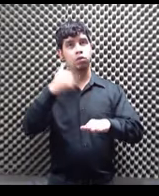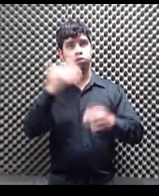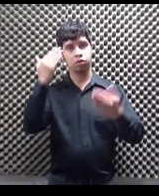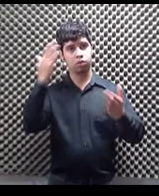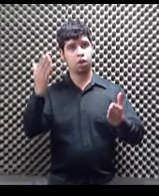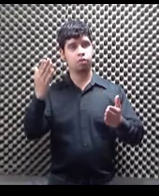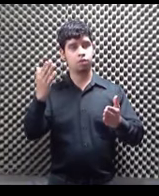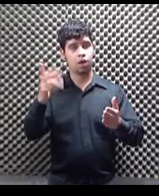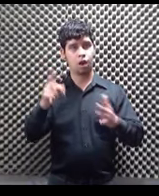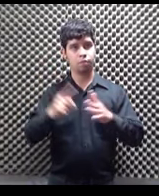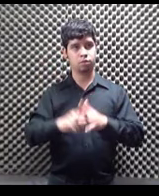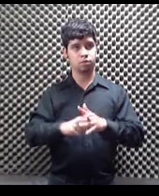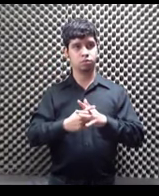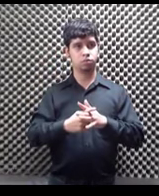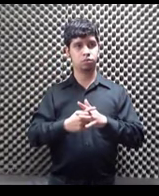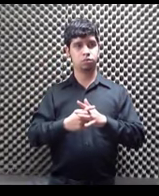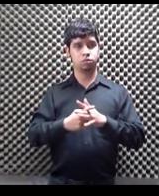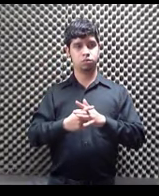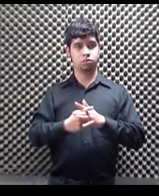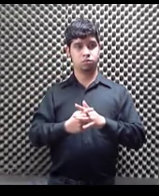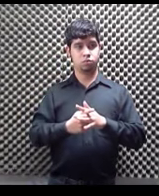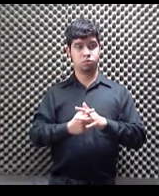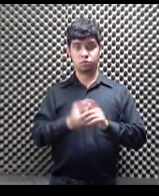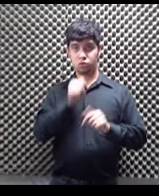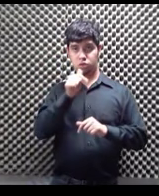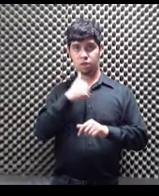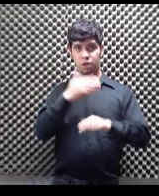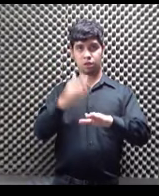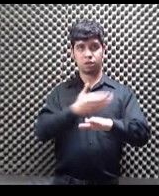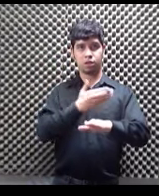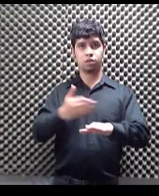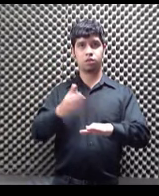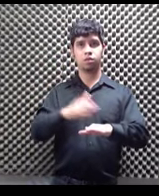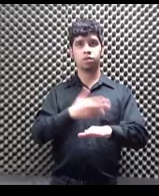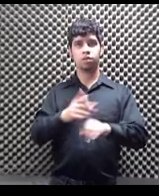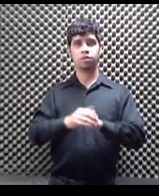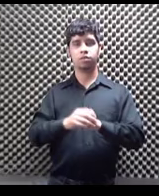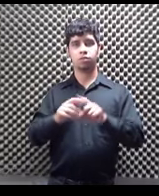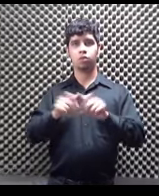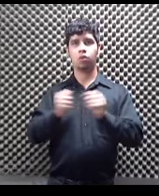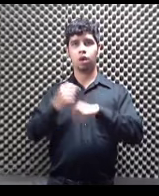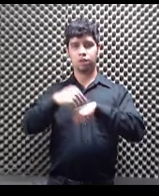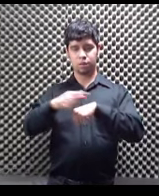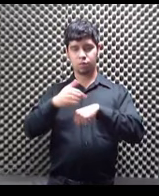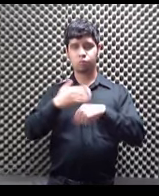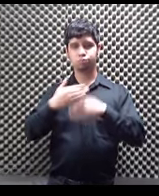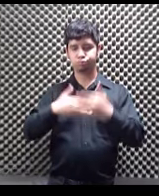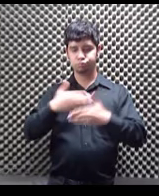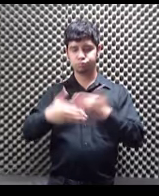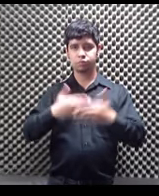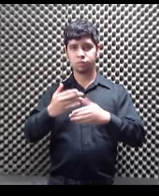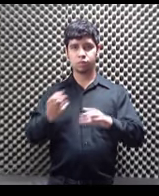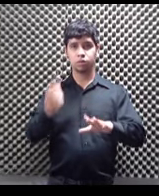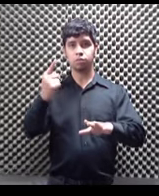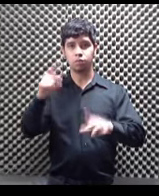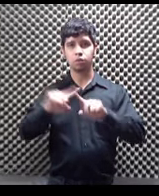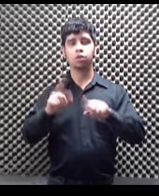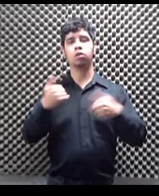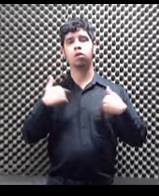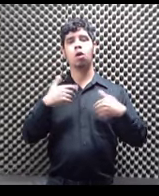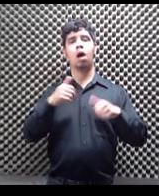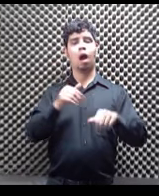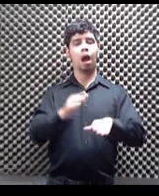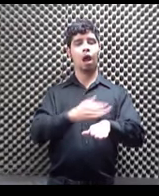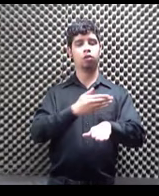cuenta al principio, me imagino, sí, que es una canción, porque no la estás cantando. Bueno, se dan cuenta, sí, porque tengo actores que cantan de